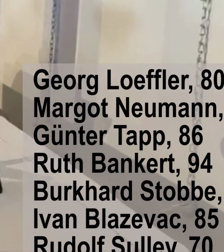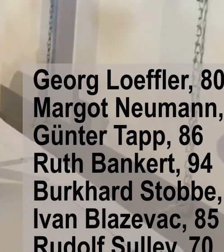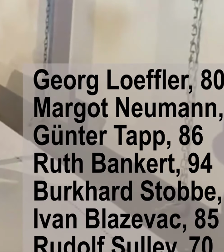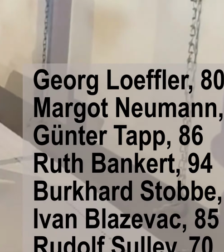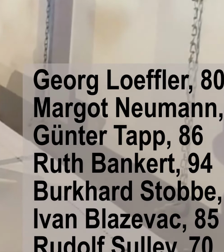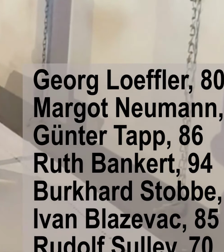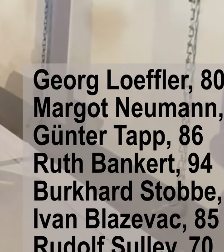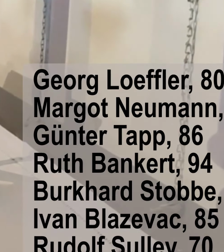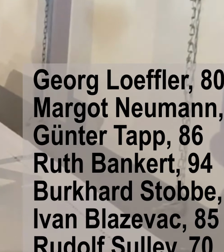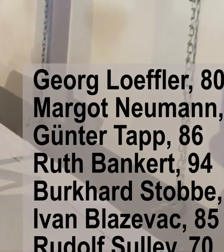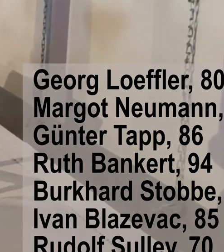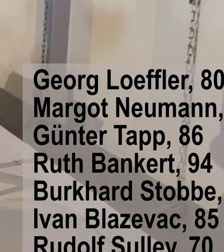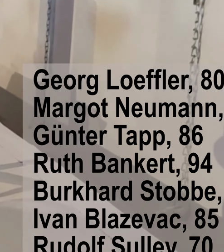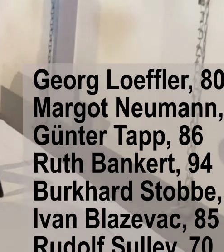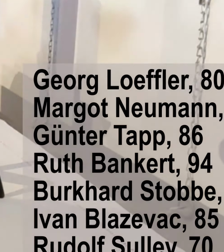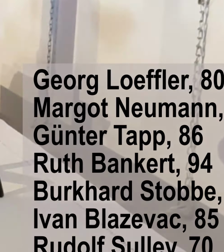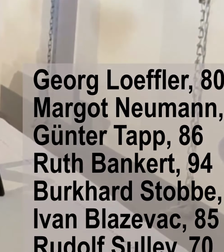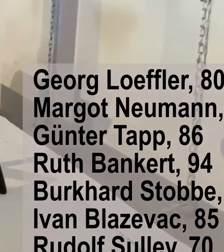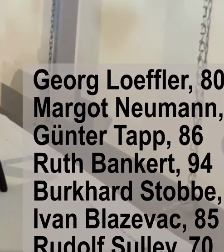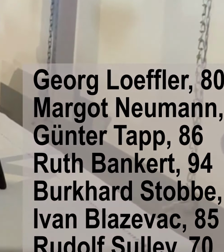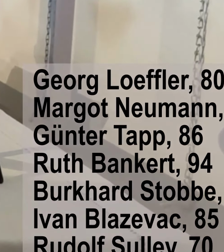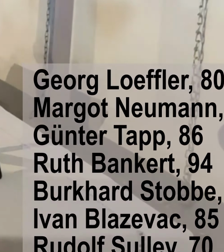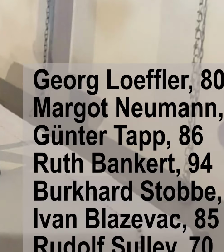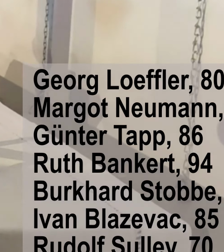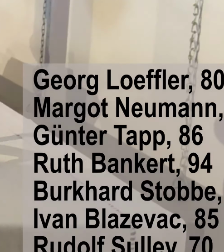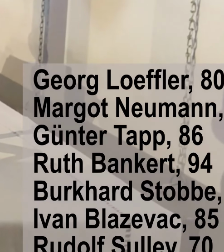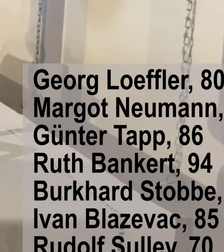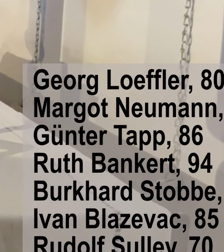Harry Hübner, 84 Jahre.